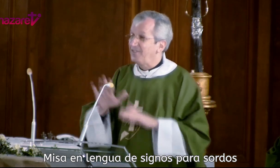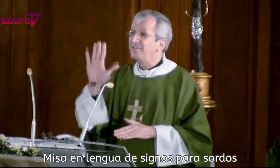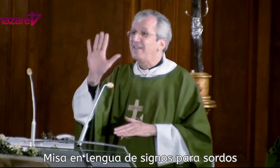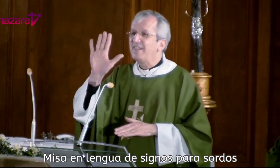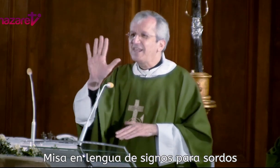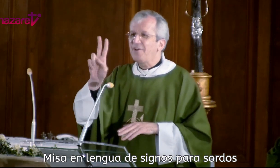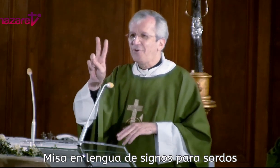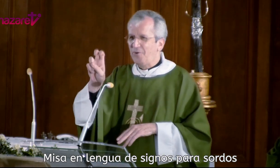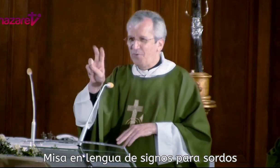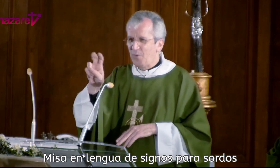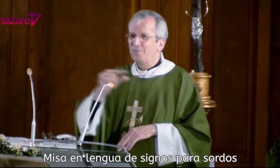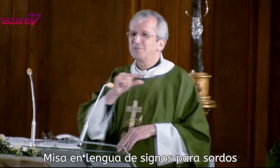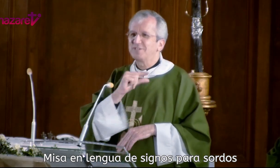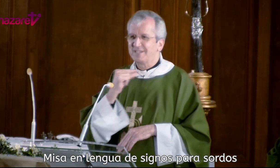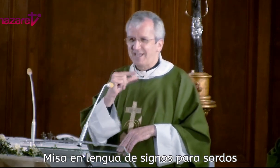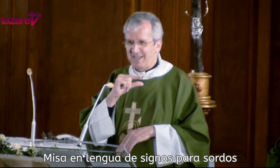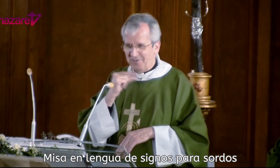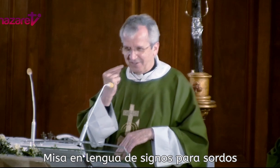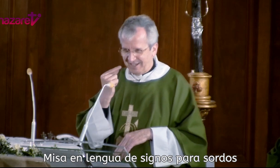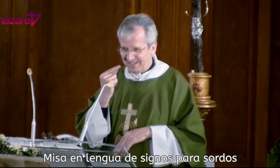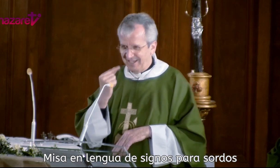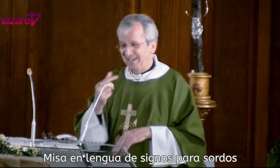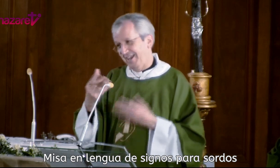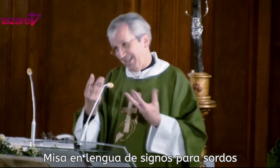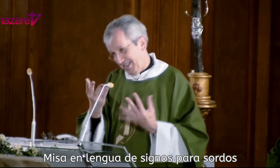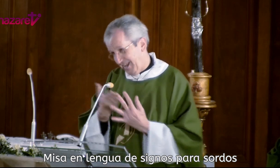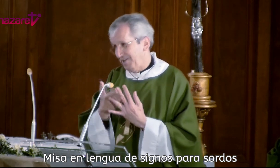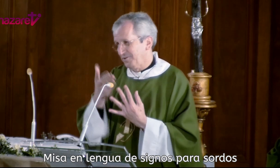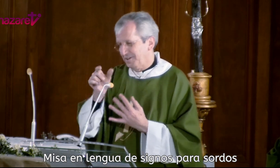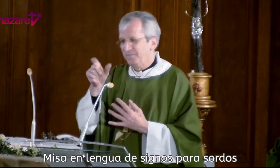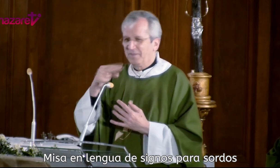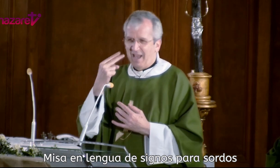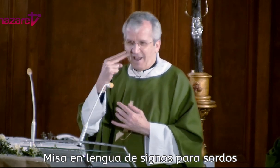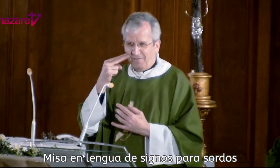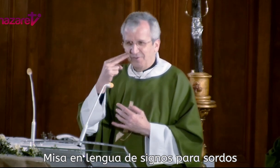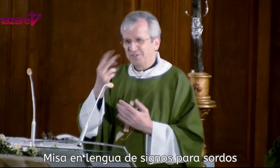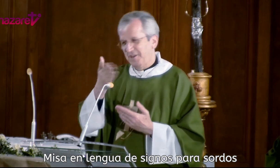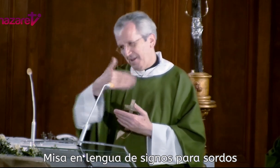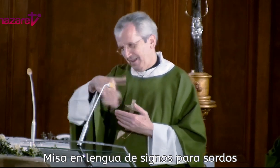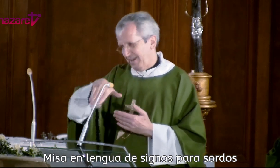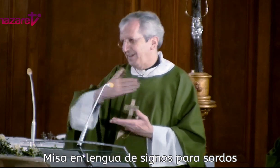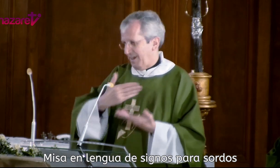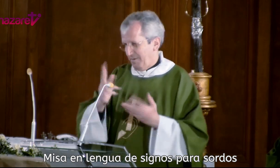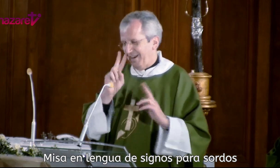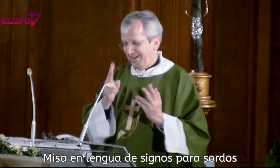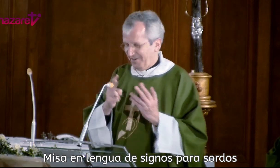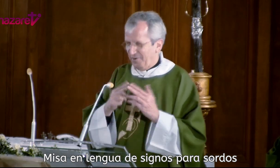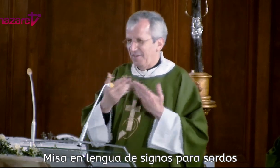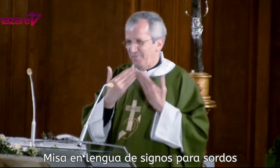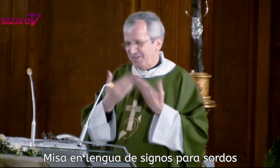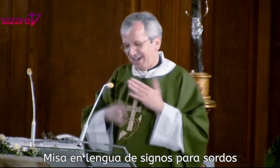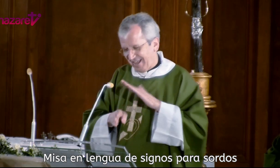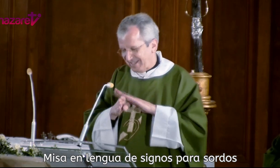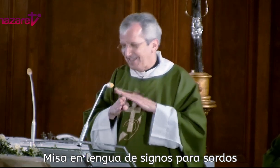de 5 nuevos sacerdotes, entre ellos Alfons, que bien conocemos y que gracias a Dios